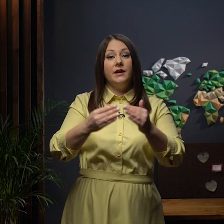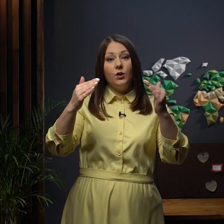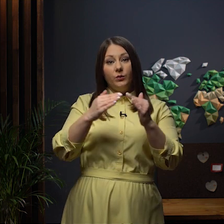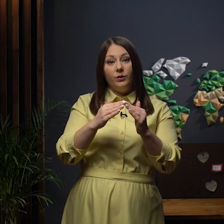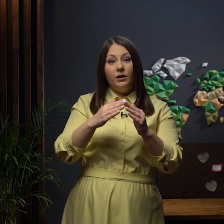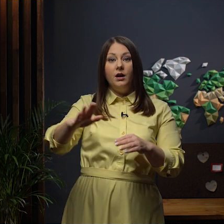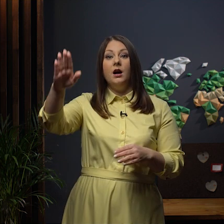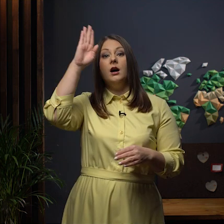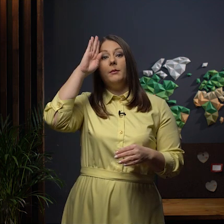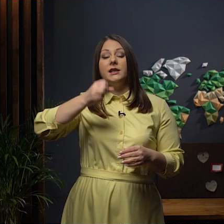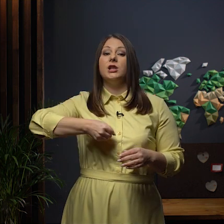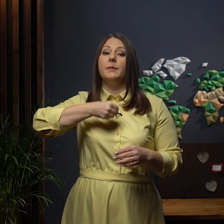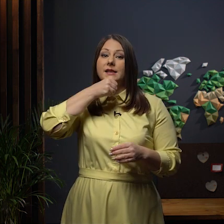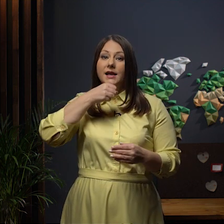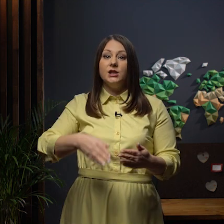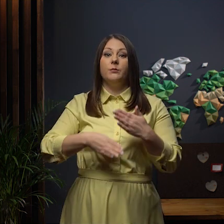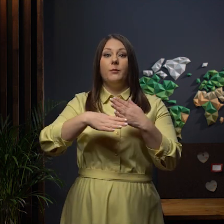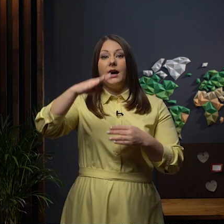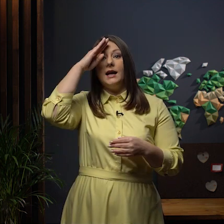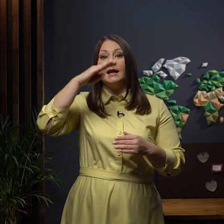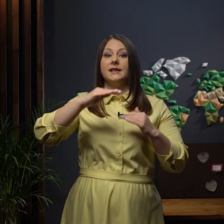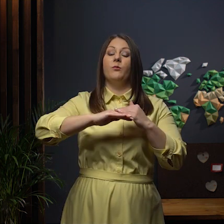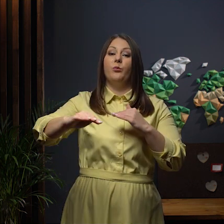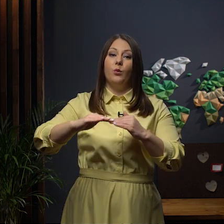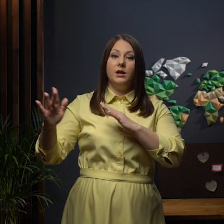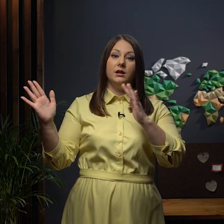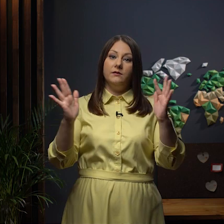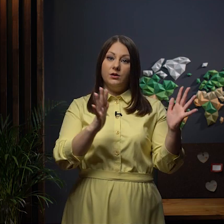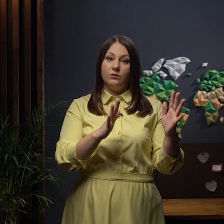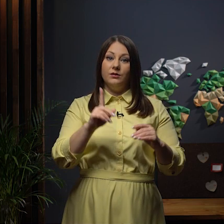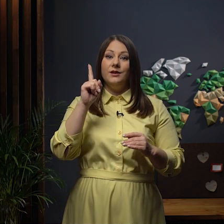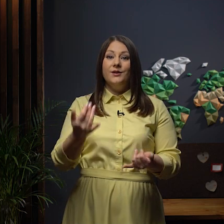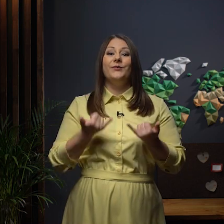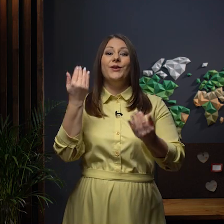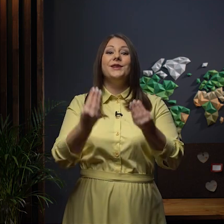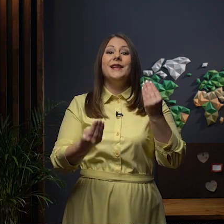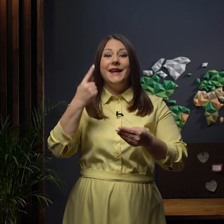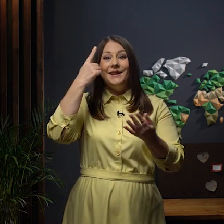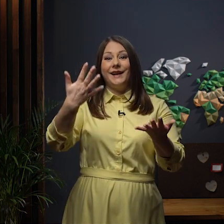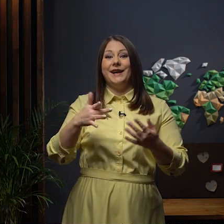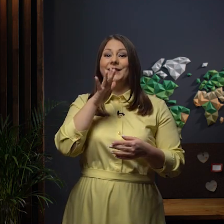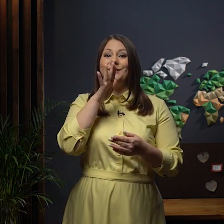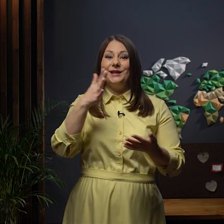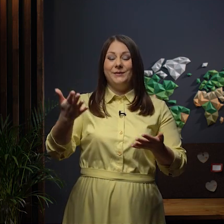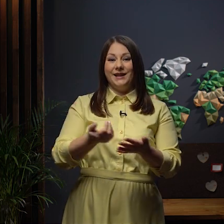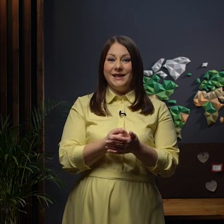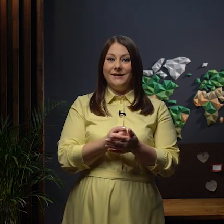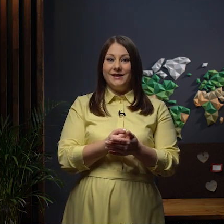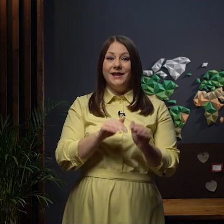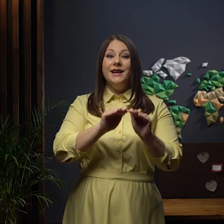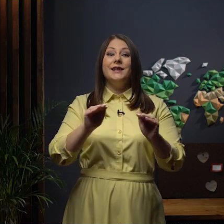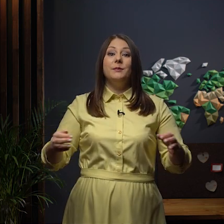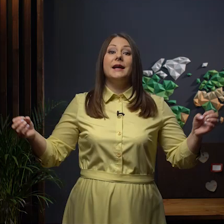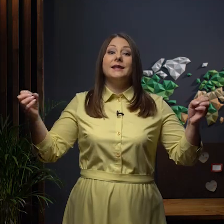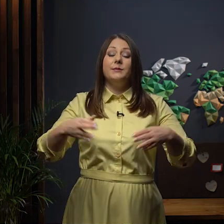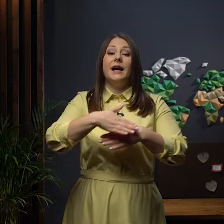делами в своем доме. Мальчики постарше помогали отцам в поле и в лесу. Но и для игр, конечно, время